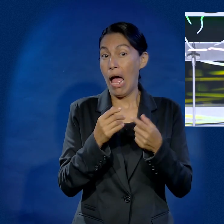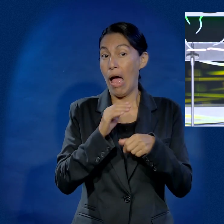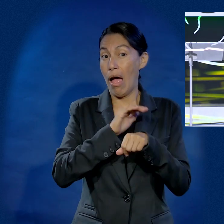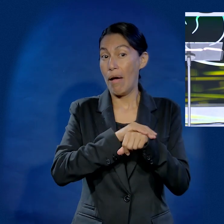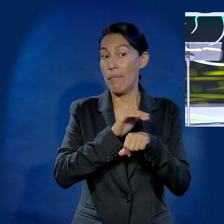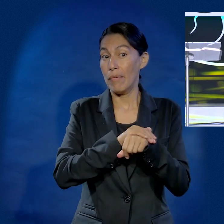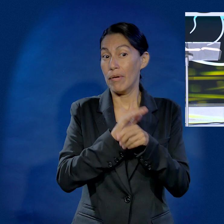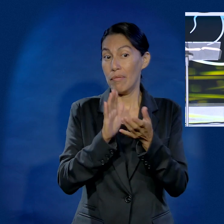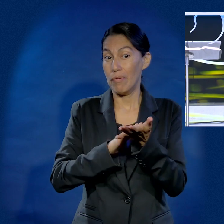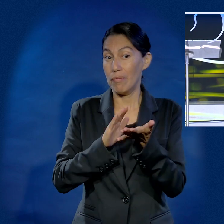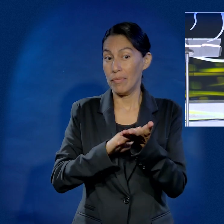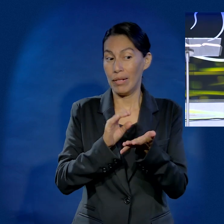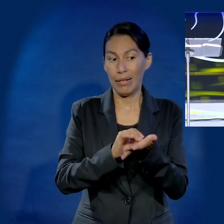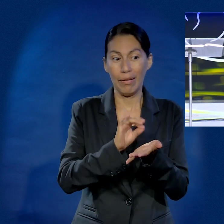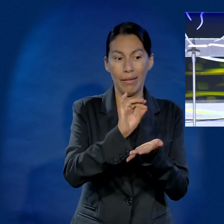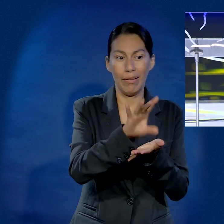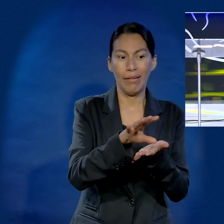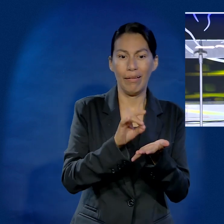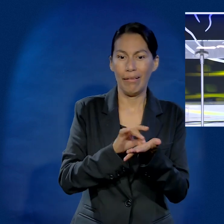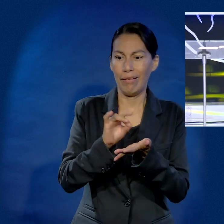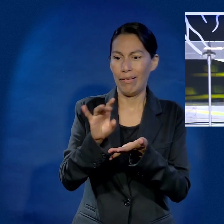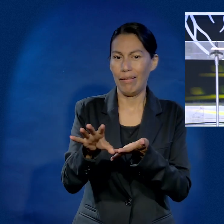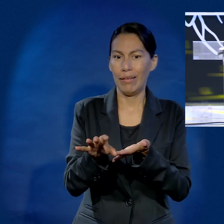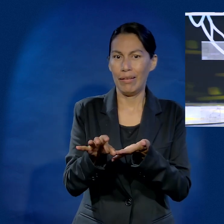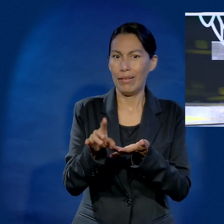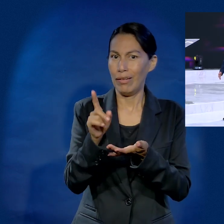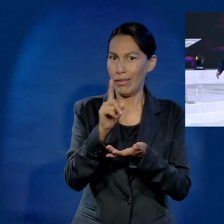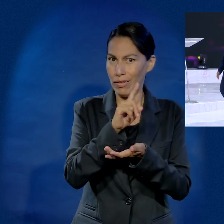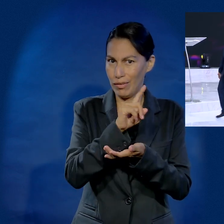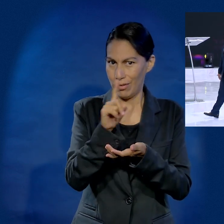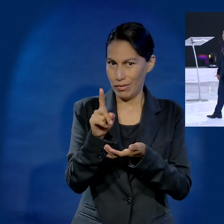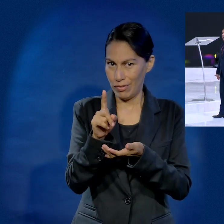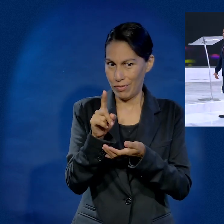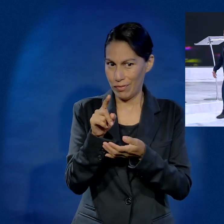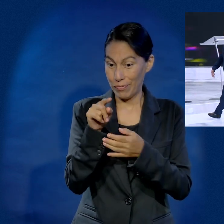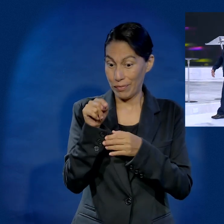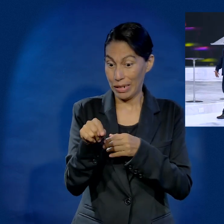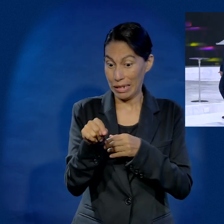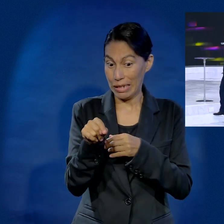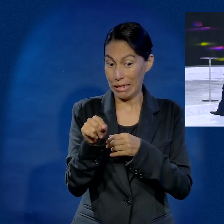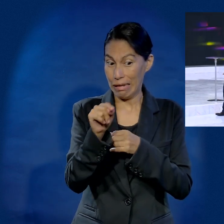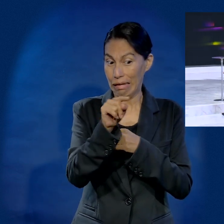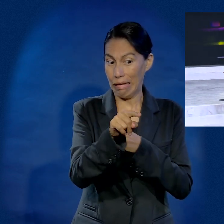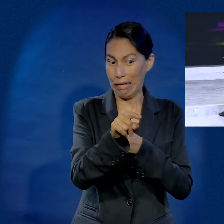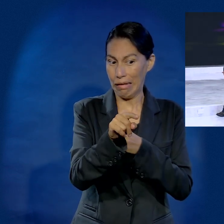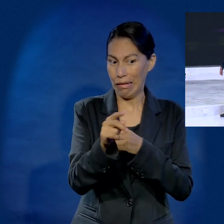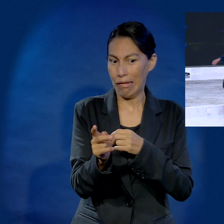con nadie. No vaya a ser que el muchacho que lleva tus recados termine con ella.